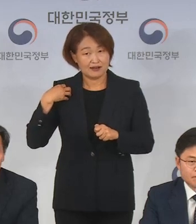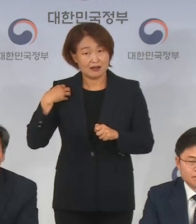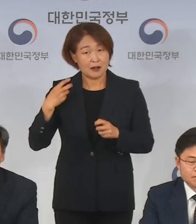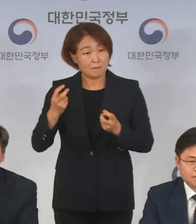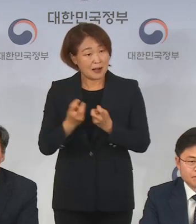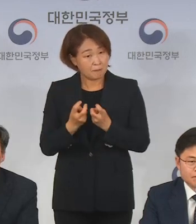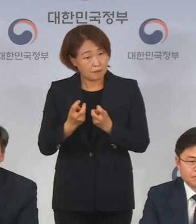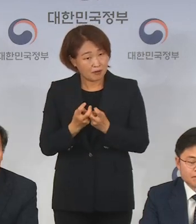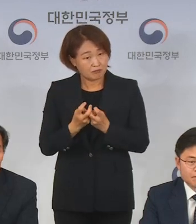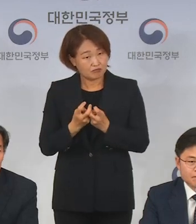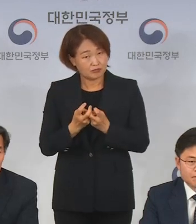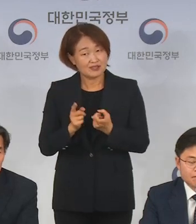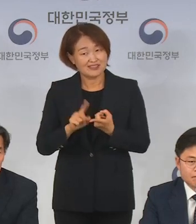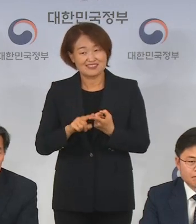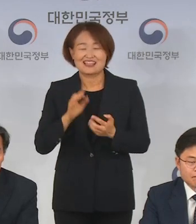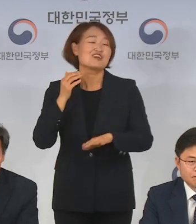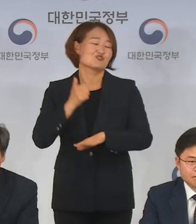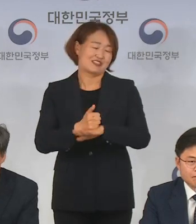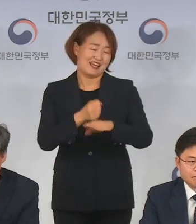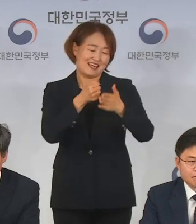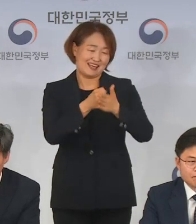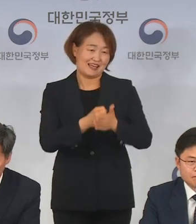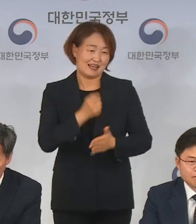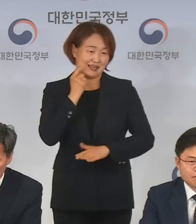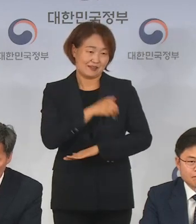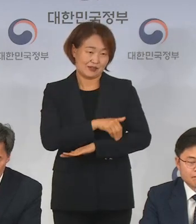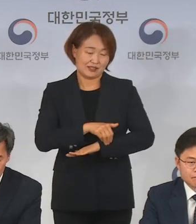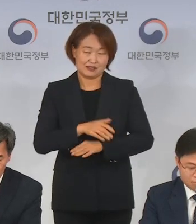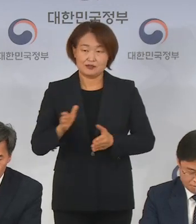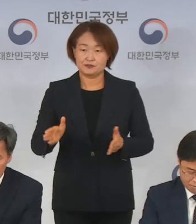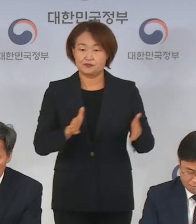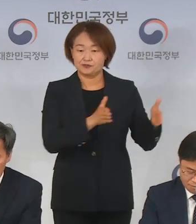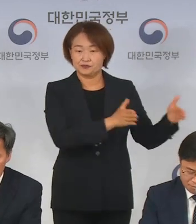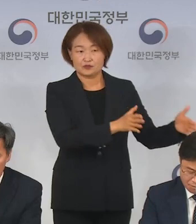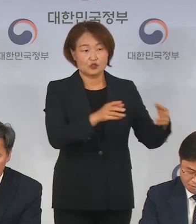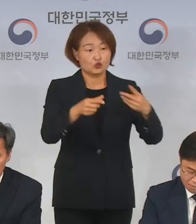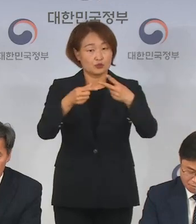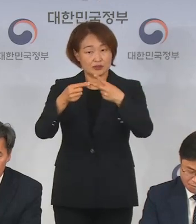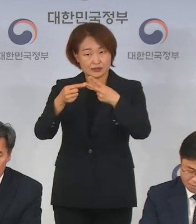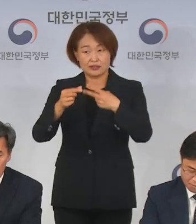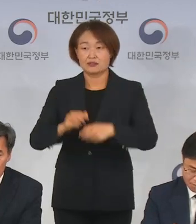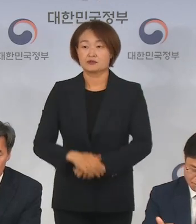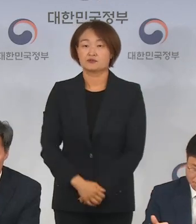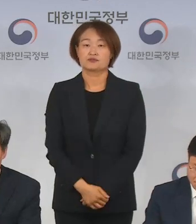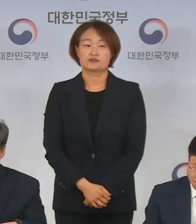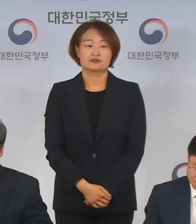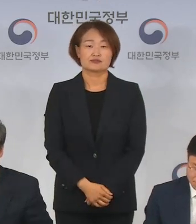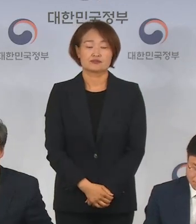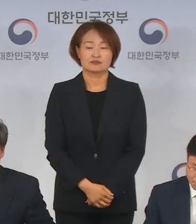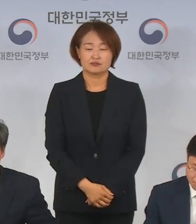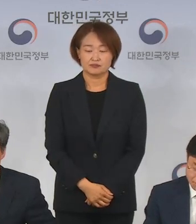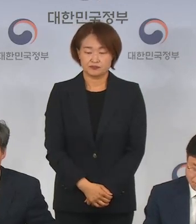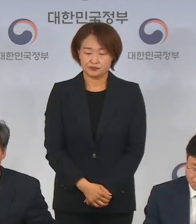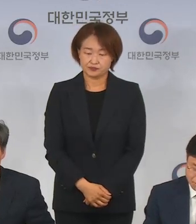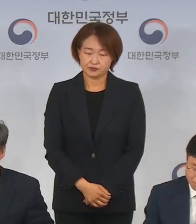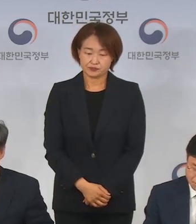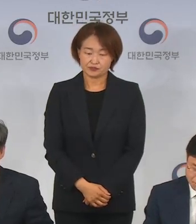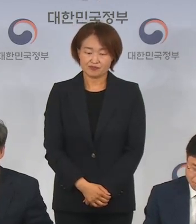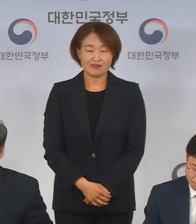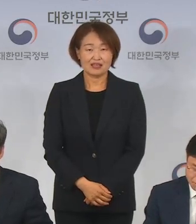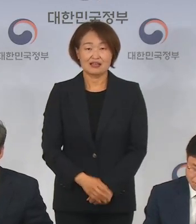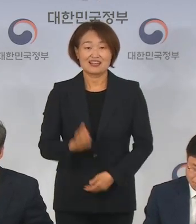방식에 대해서는 추후 확정을 할 계획입니다. 두 번째로 아까 이제 모두에서 말씀을 하셔서 제가